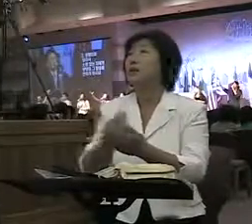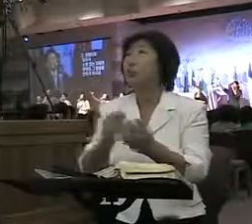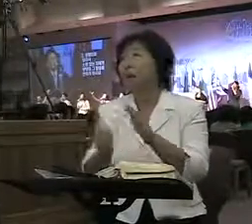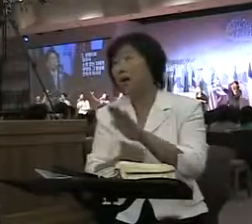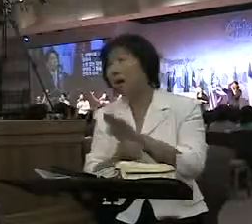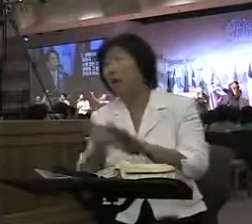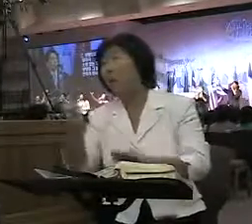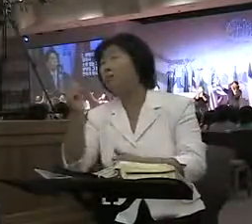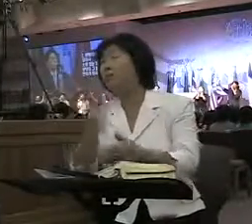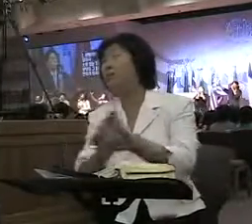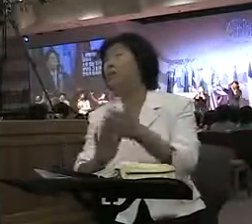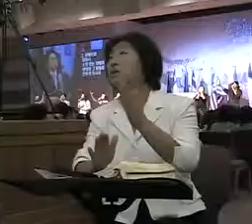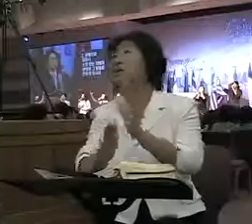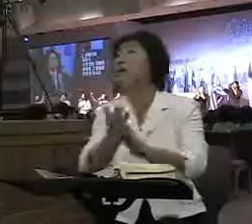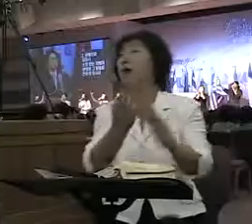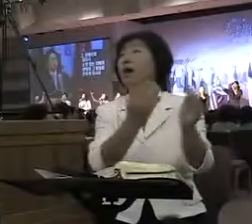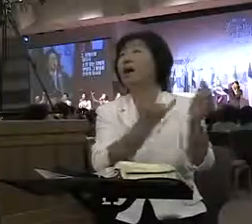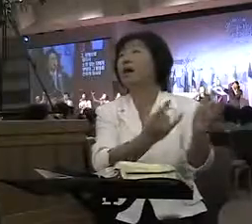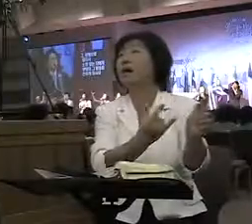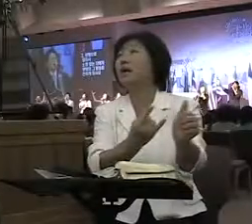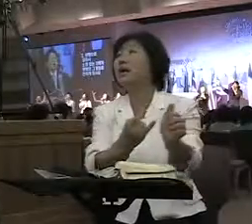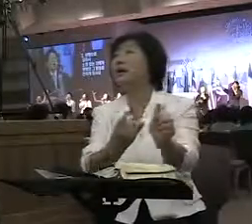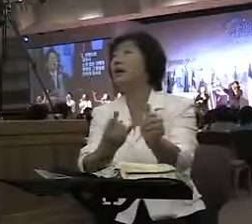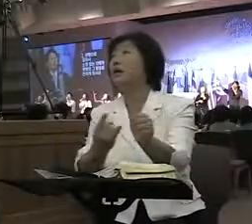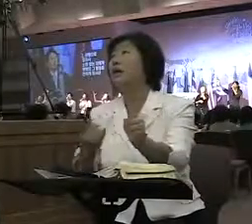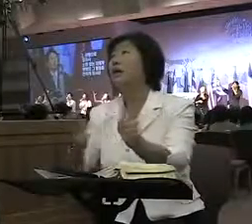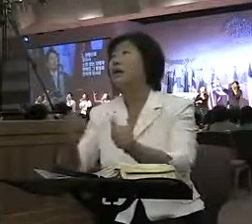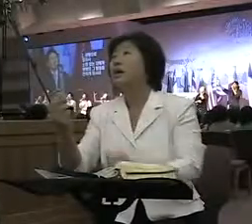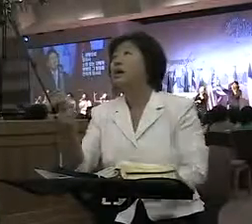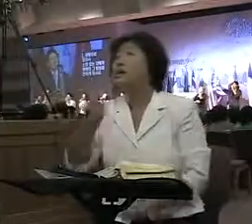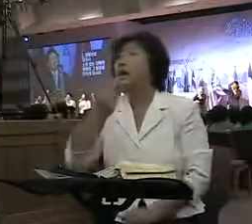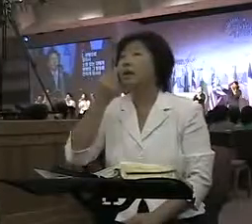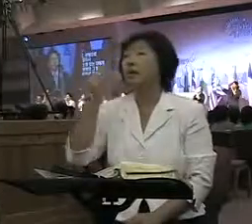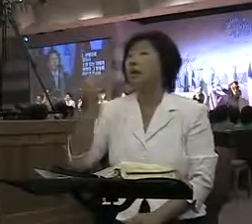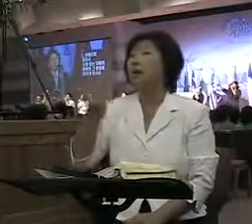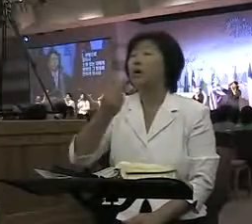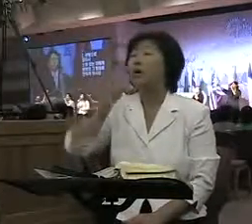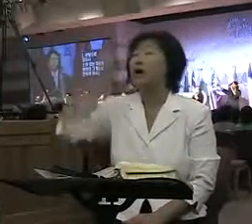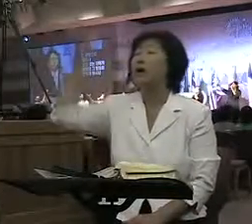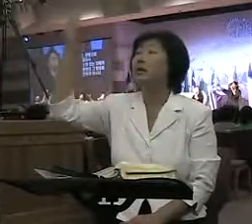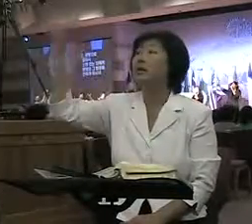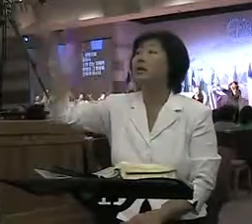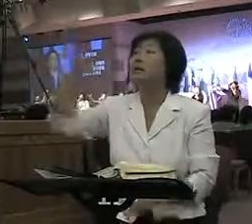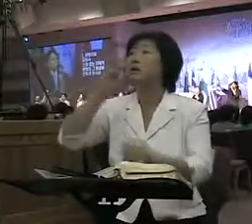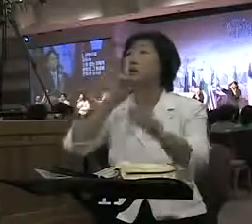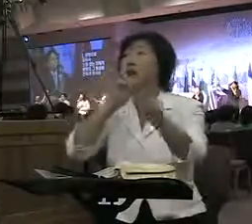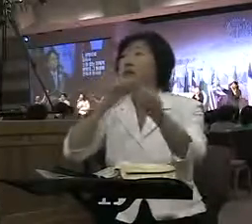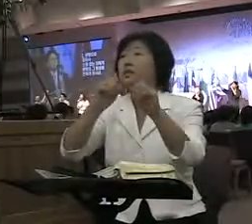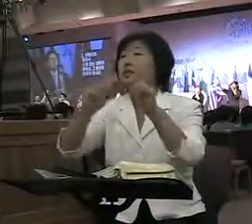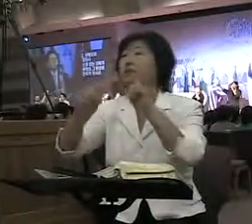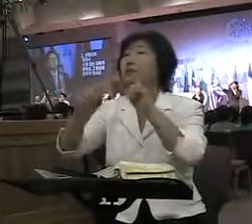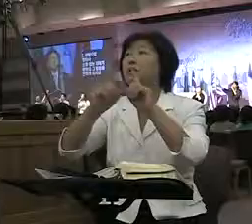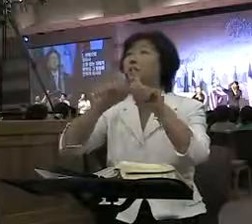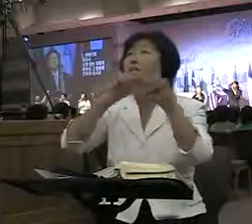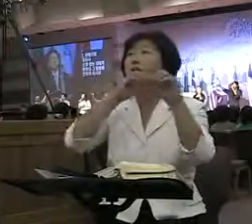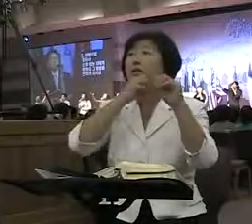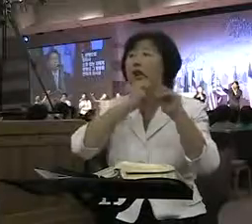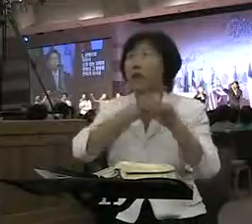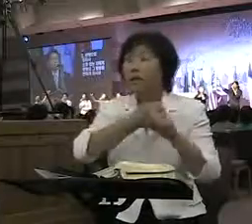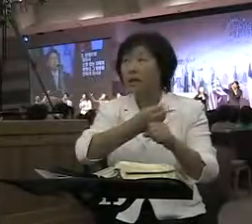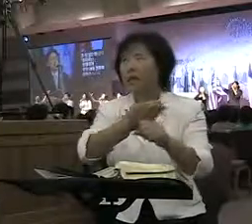임하사 소망 없는 자에게 생명의 그